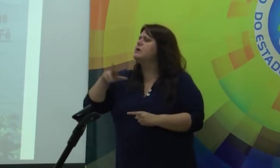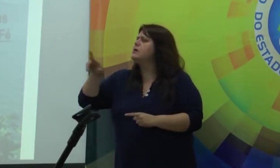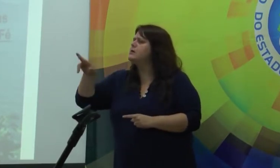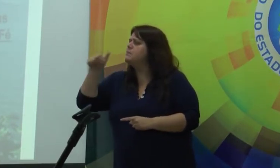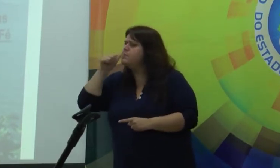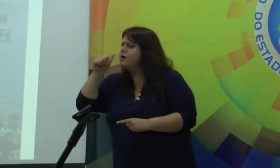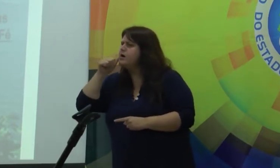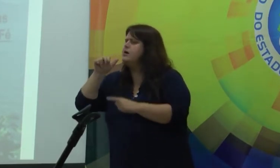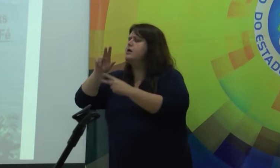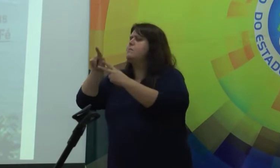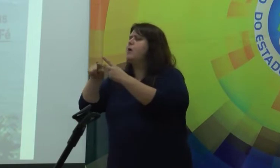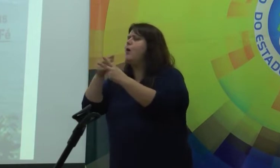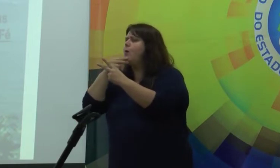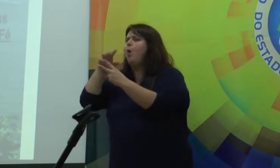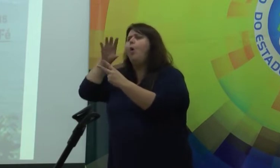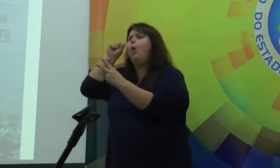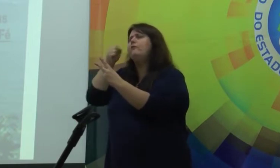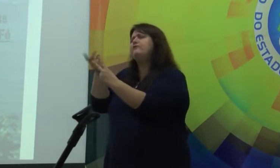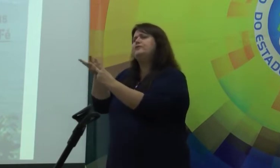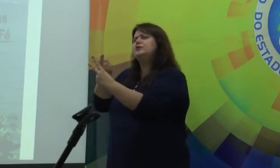anos.